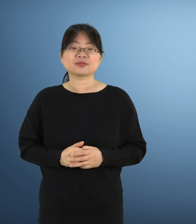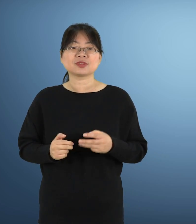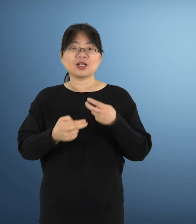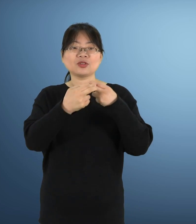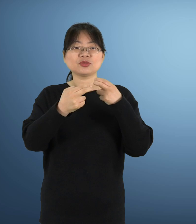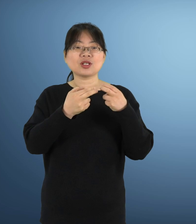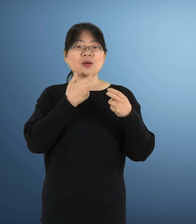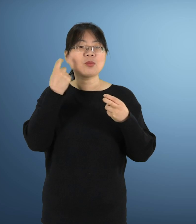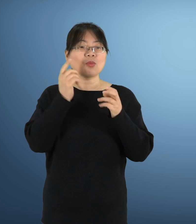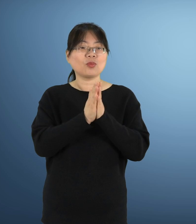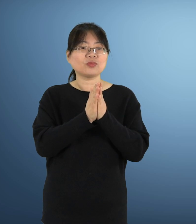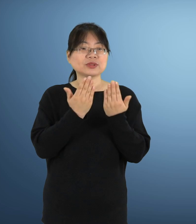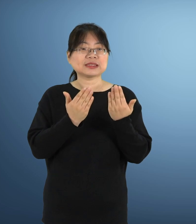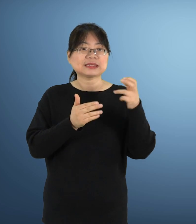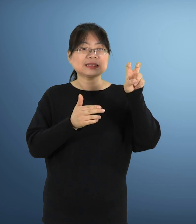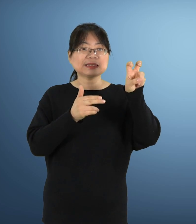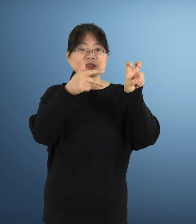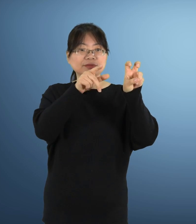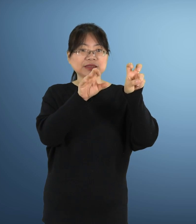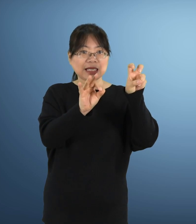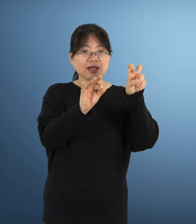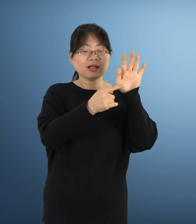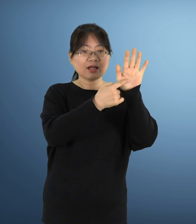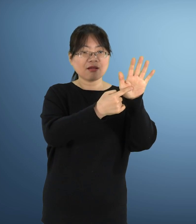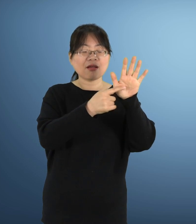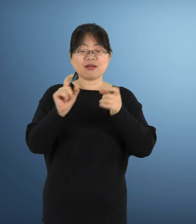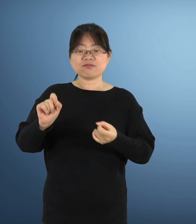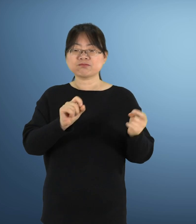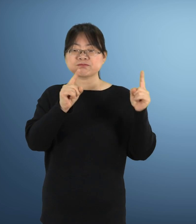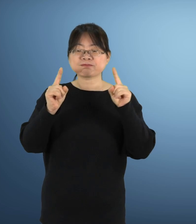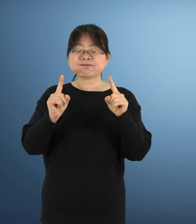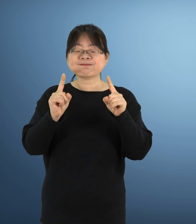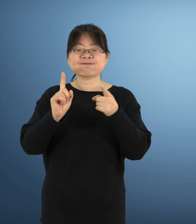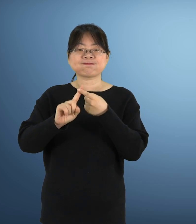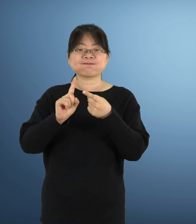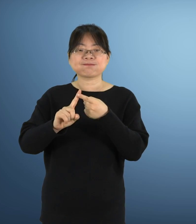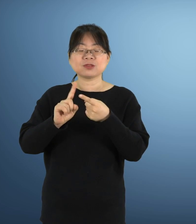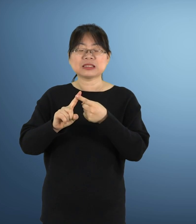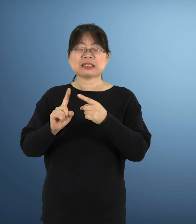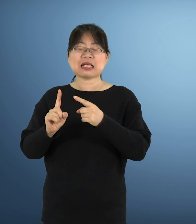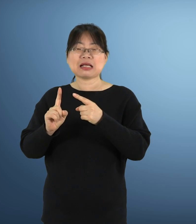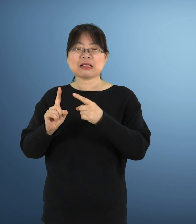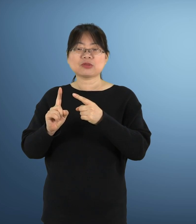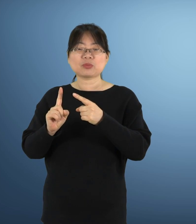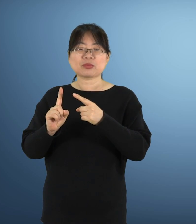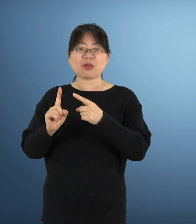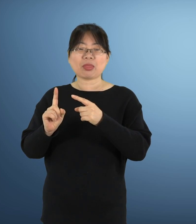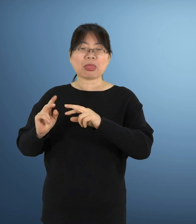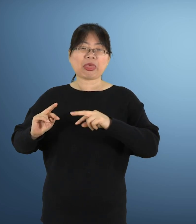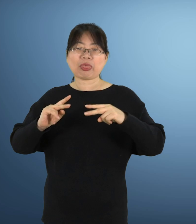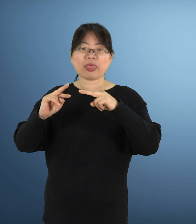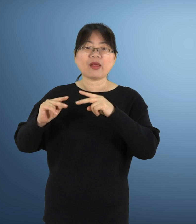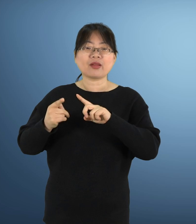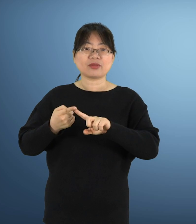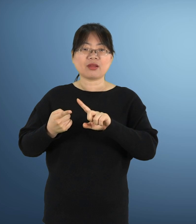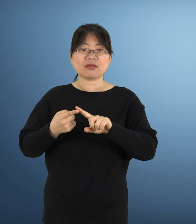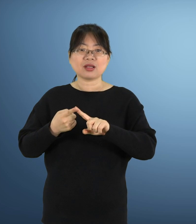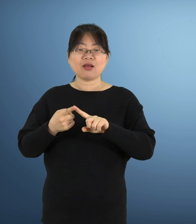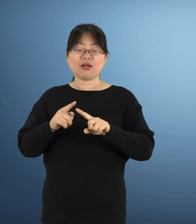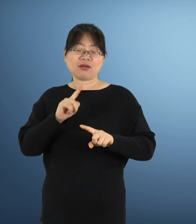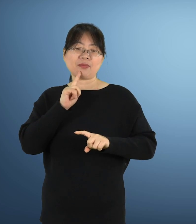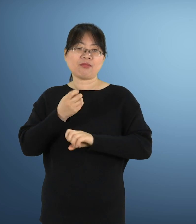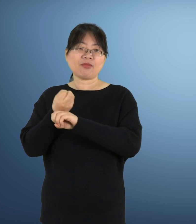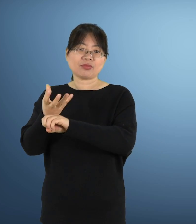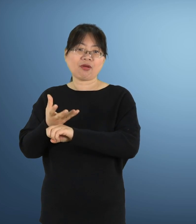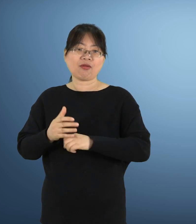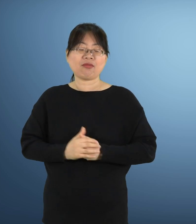누가복음 20장에 나타난 부활 논쟁에 대해서 말씀을 좀 나누겠는데요. 이 부활